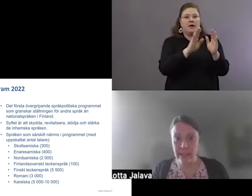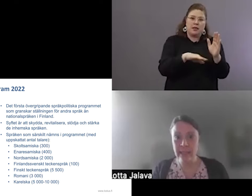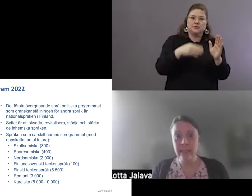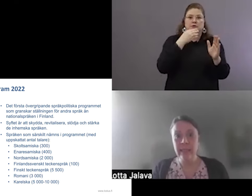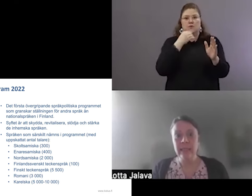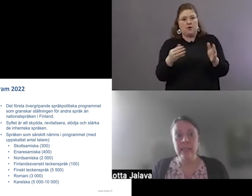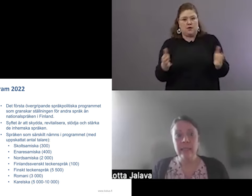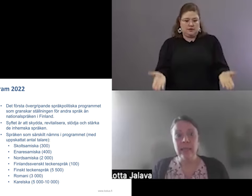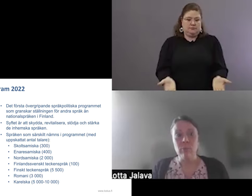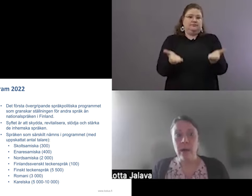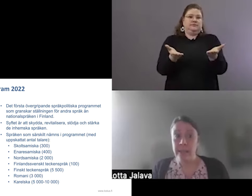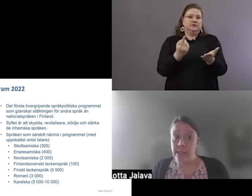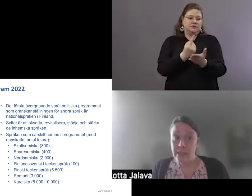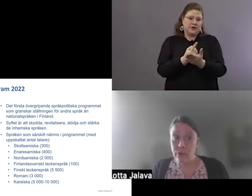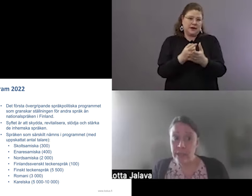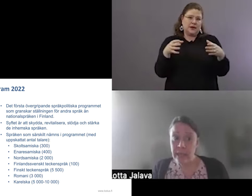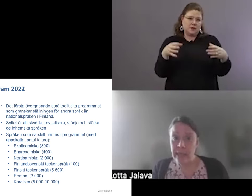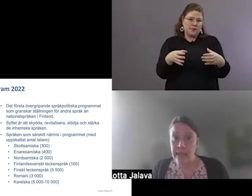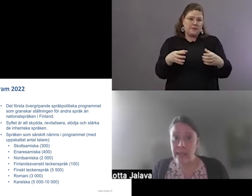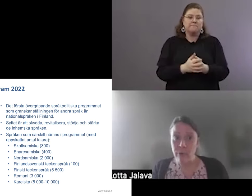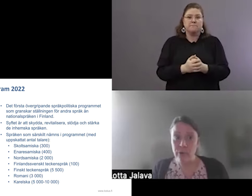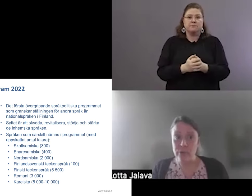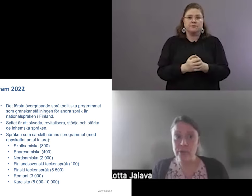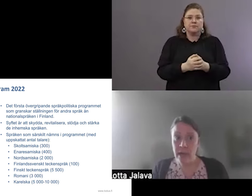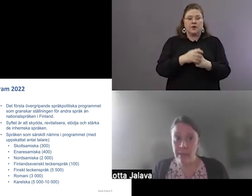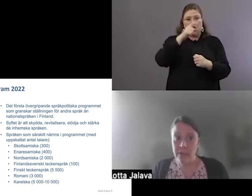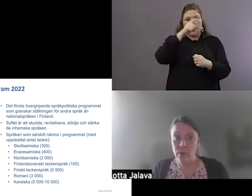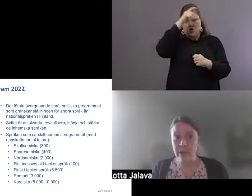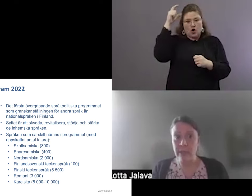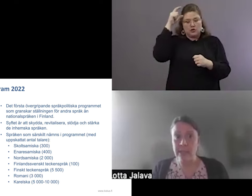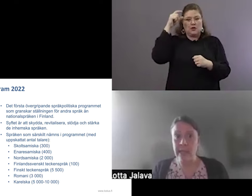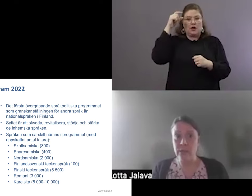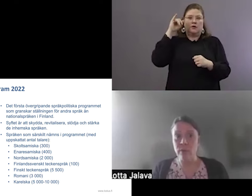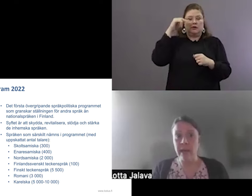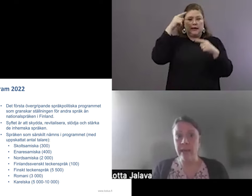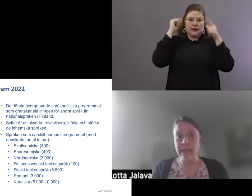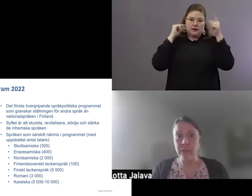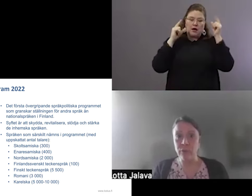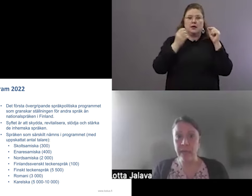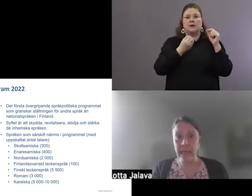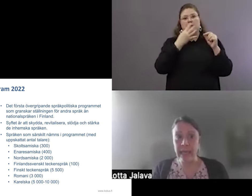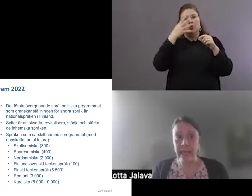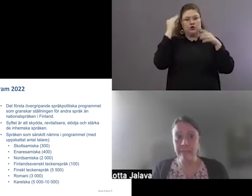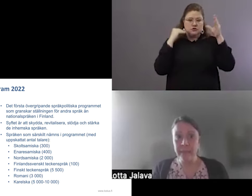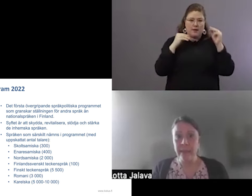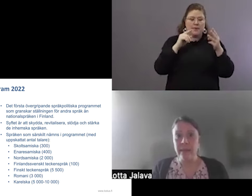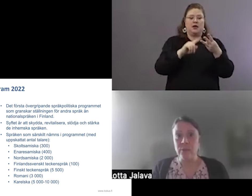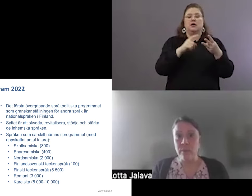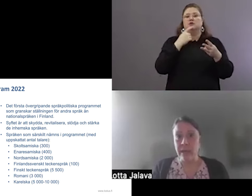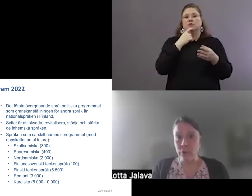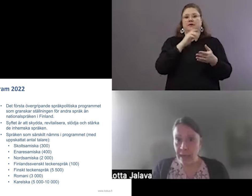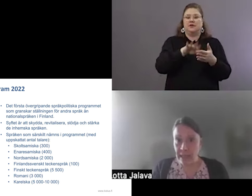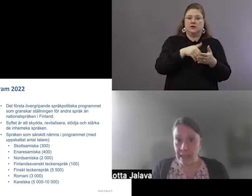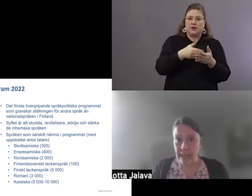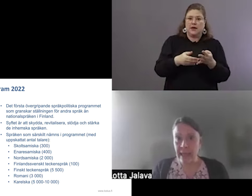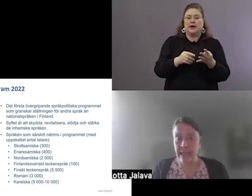keskiössä. Ja mukana siis Koltan, Inarin ja Pohjois-Saame, suomen, ruotsalainen ja suomalainen viittomakieli,